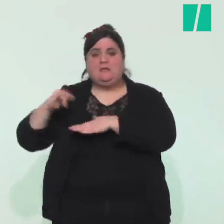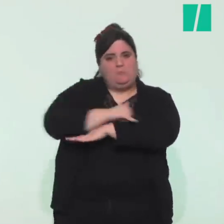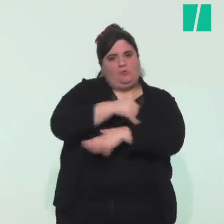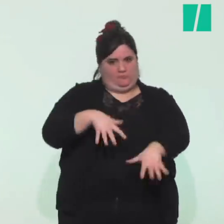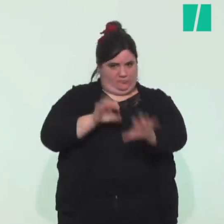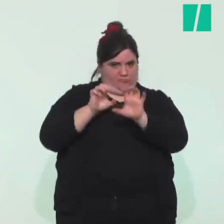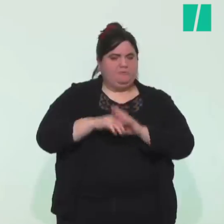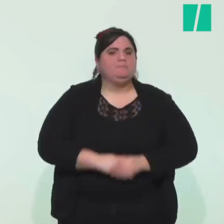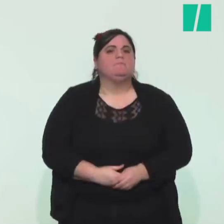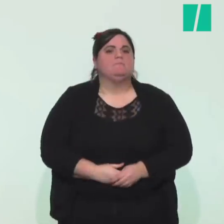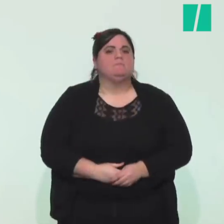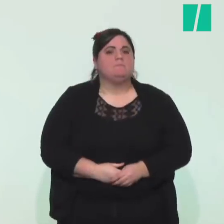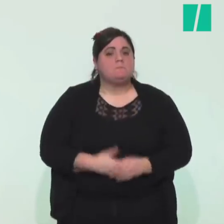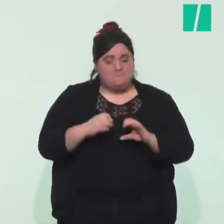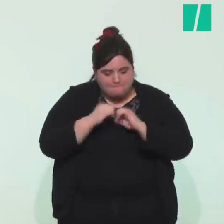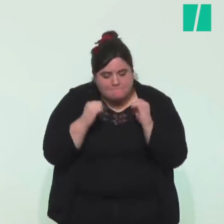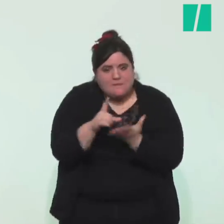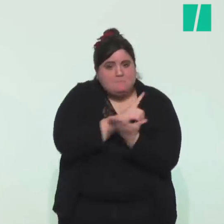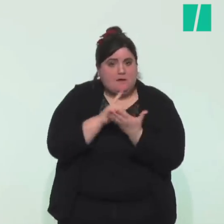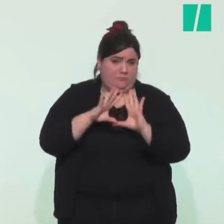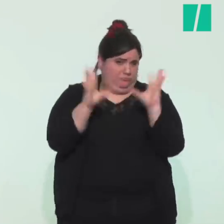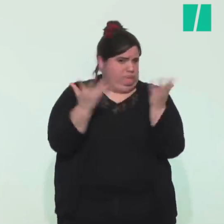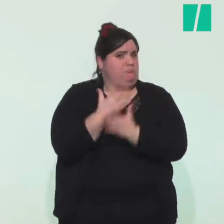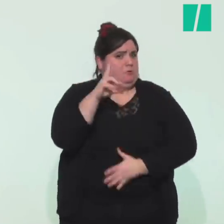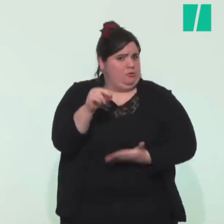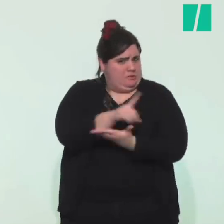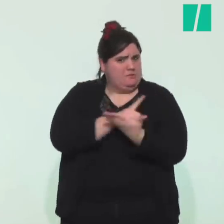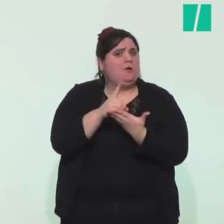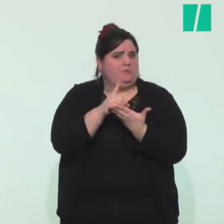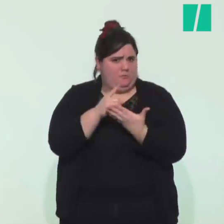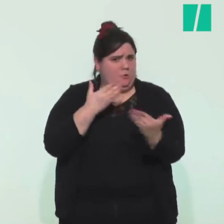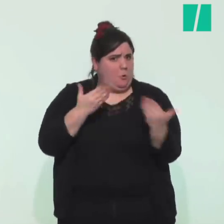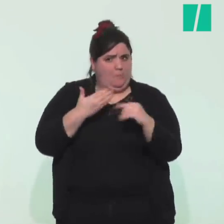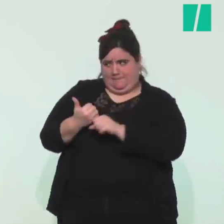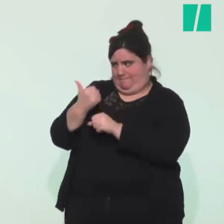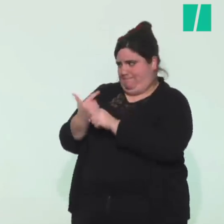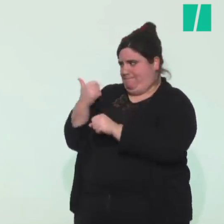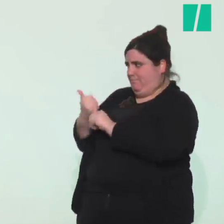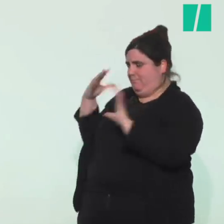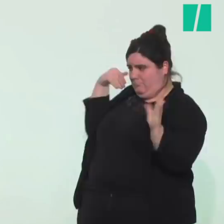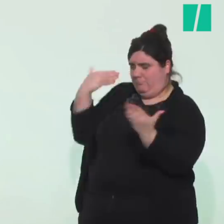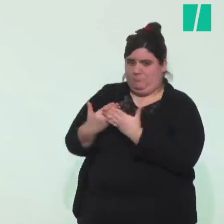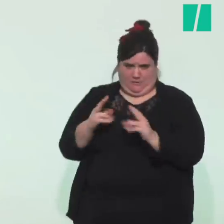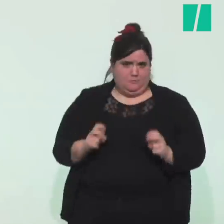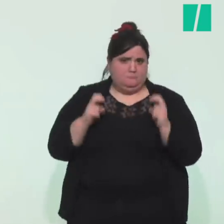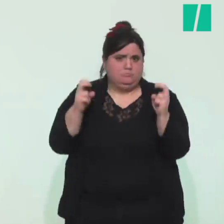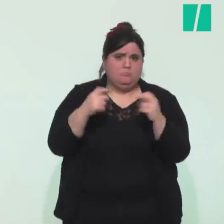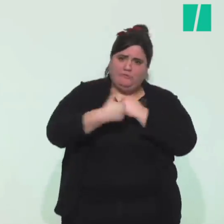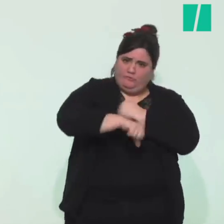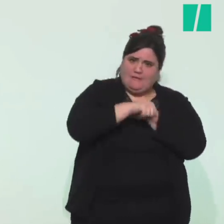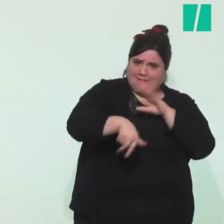À l'échelon départemental, 30 départements présentent un excès de mortalité en semaine 13 et